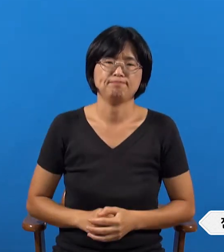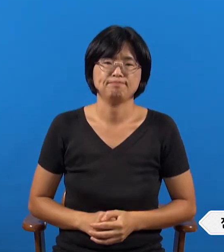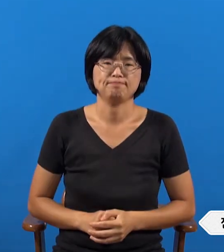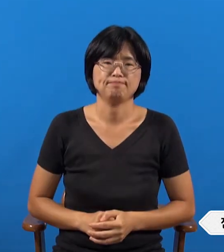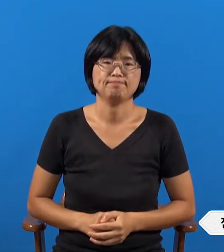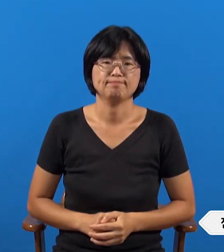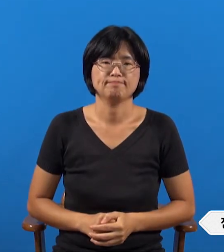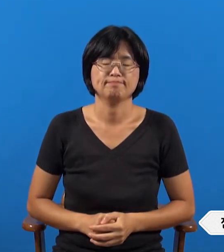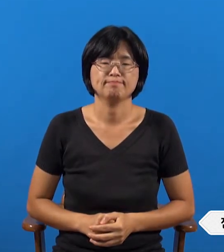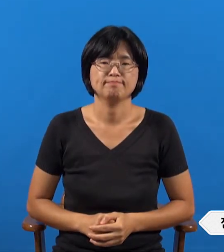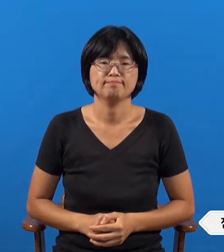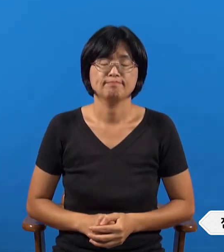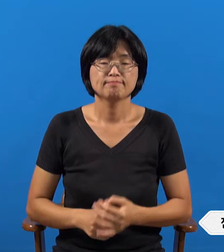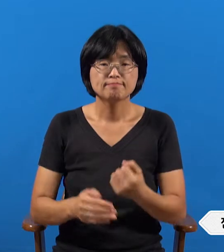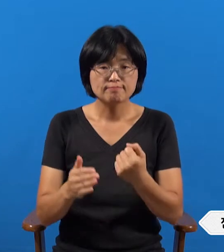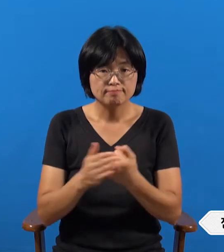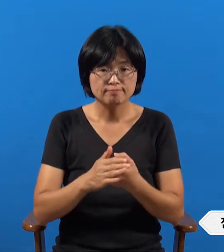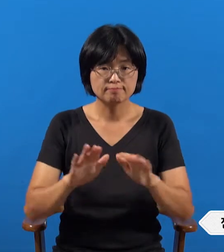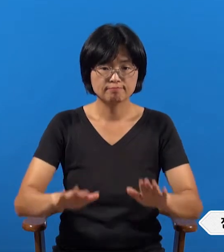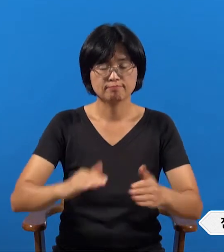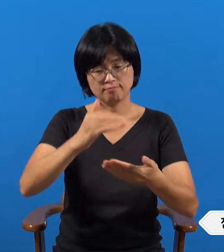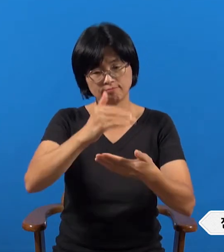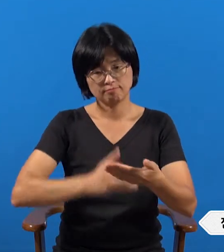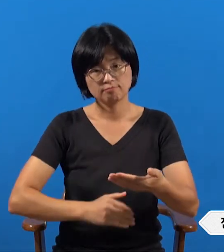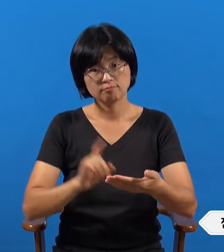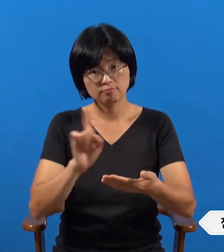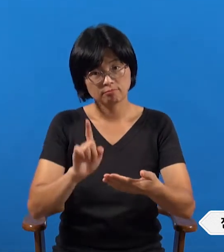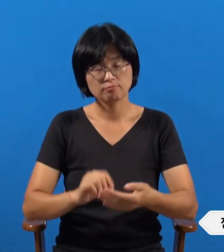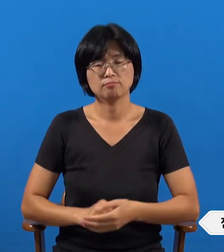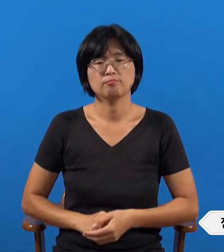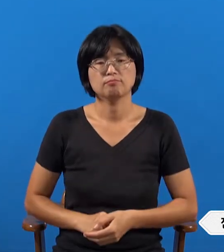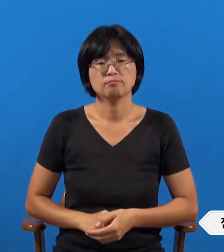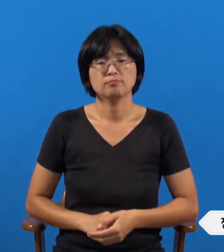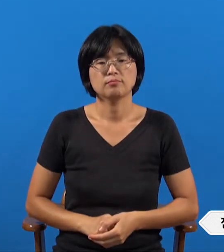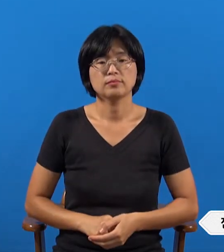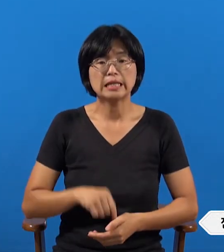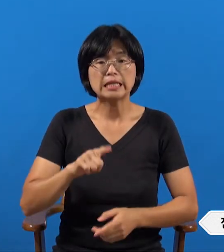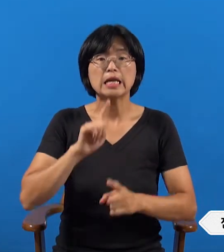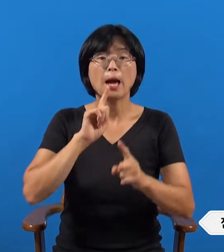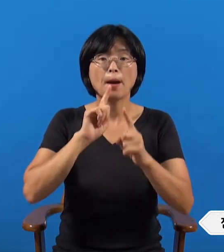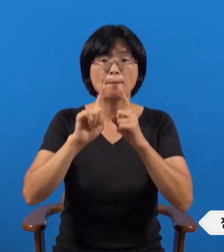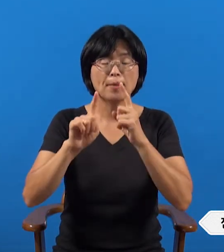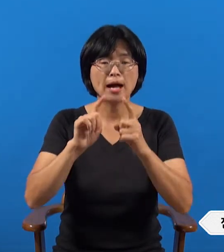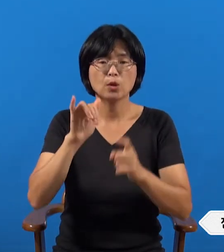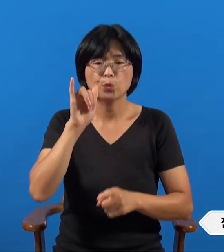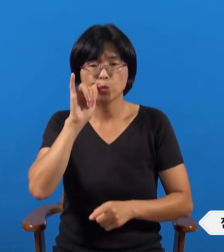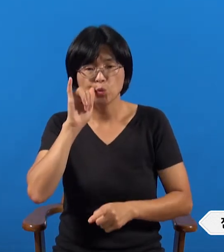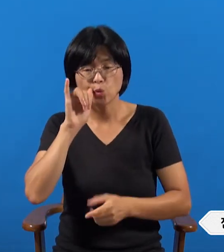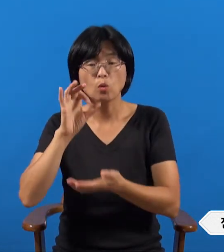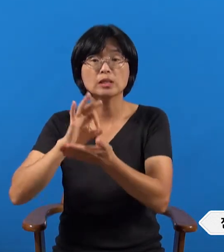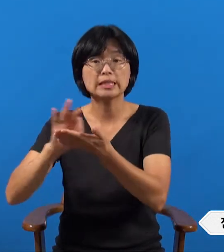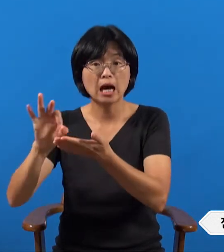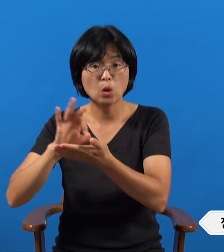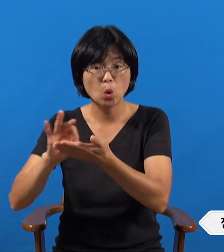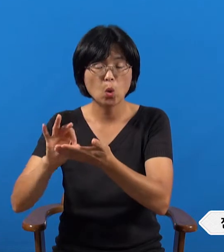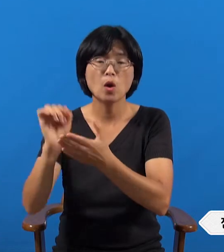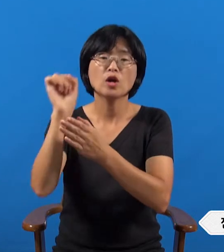가운데 말씀하고 계십니다. 그래서 본문은 우리에게 말씀합니다. 이 말을 도구로 쓸